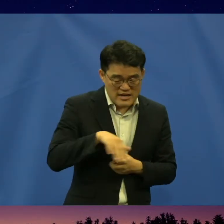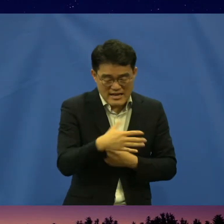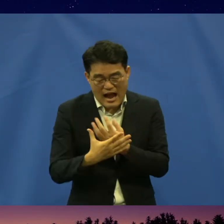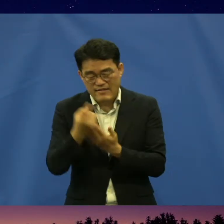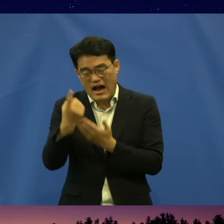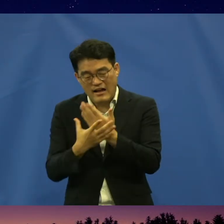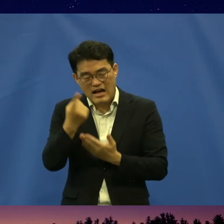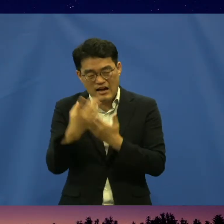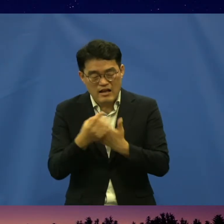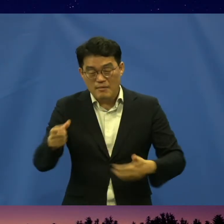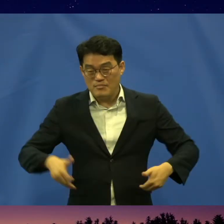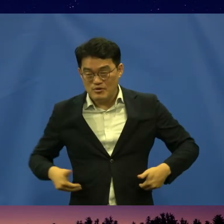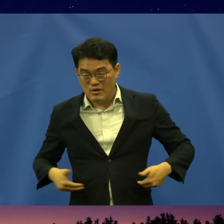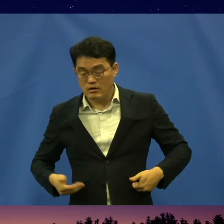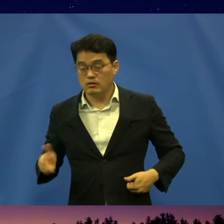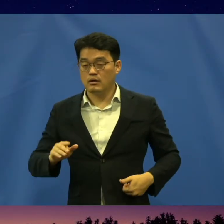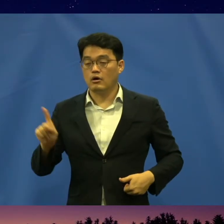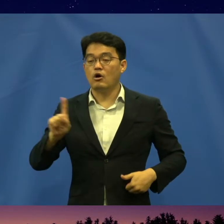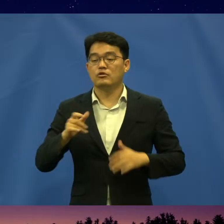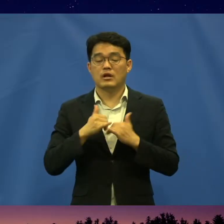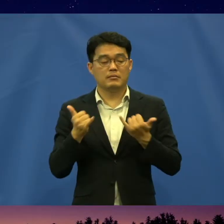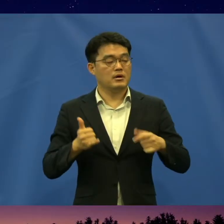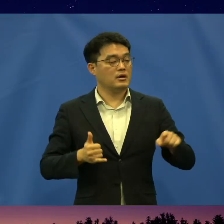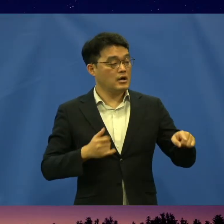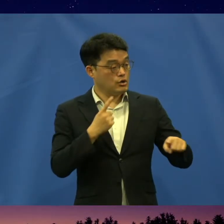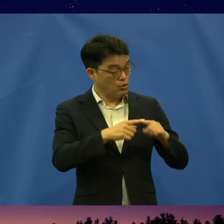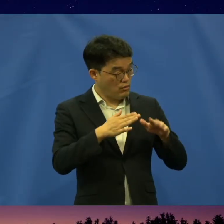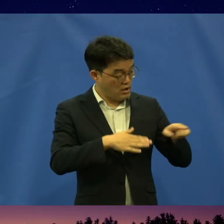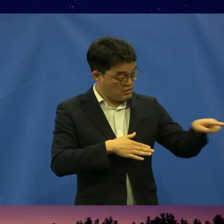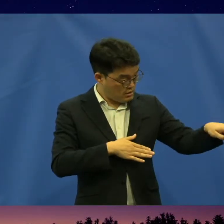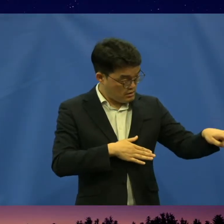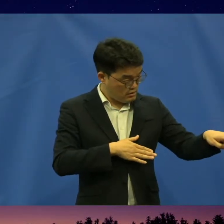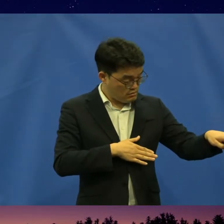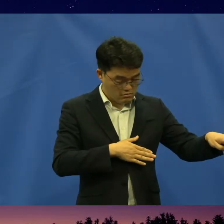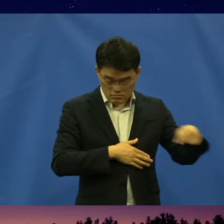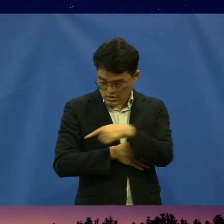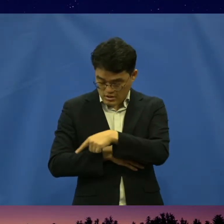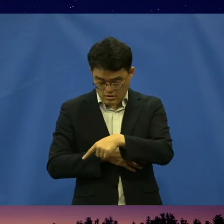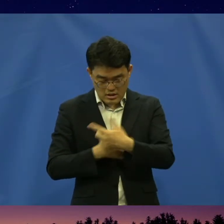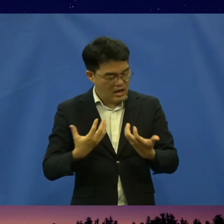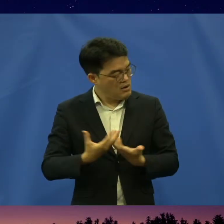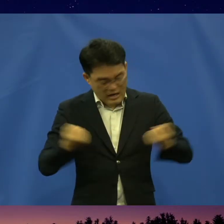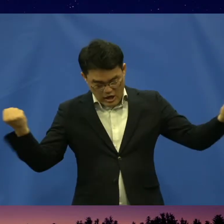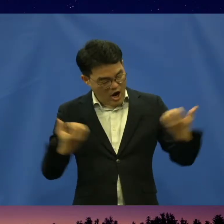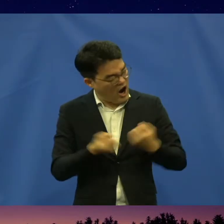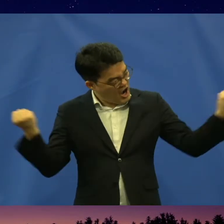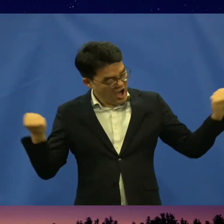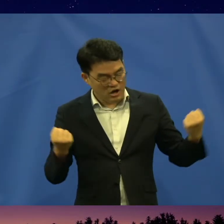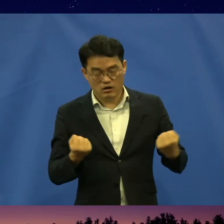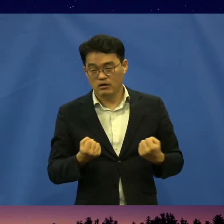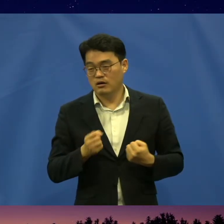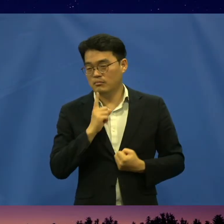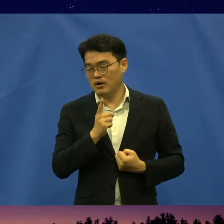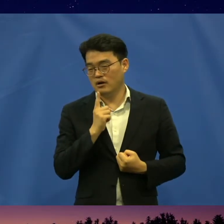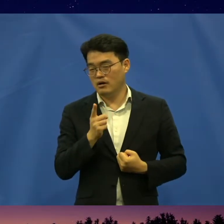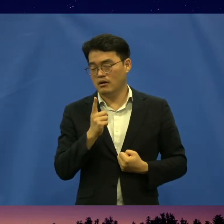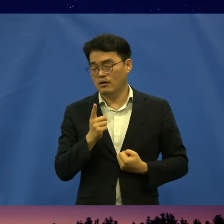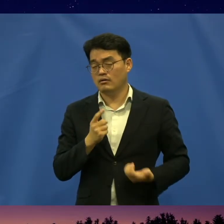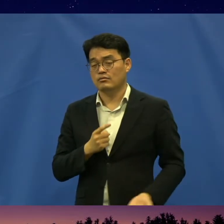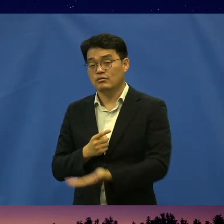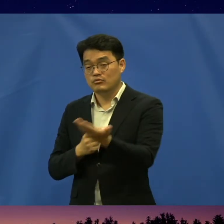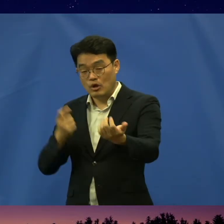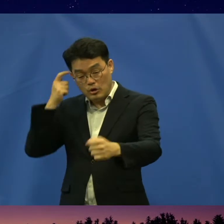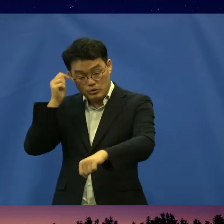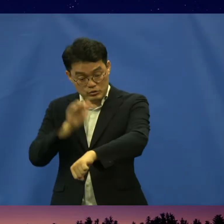솔로몬의 아이를 두고 서로 자기 아이라고 우길 때 솔로몬이 명재판을 하죠. 여러분, 아이를 갈라서 나누라고 하자. 진짜 아이 엄마는 자기가